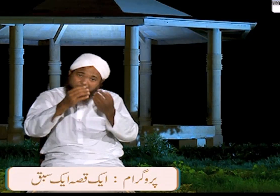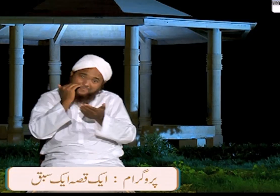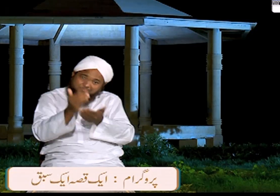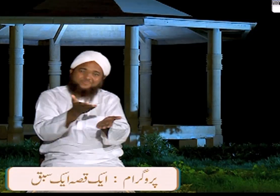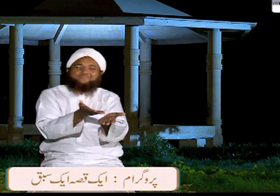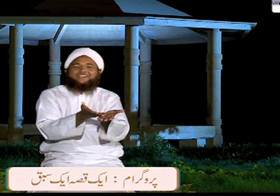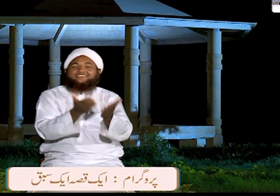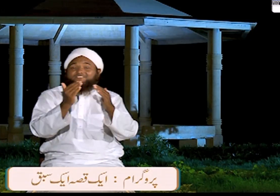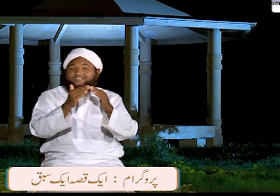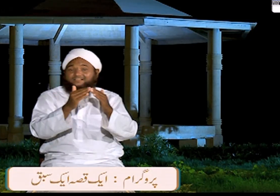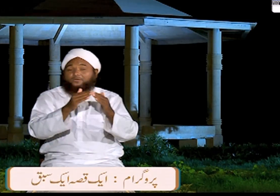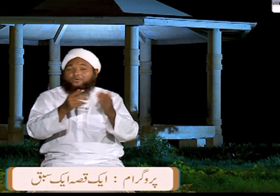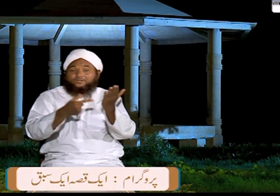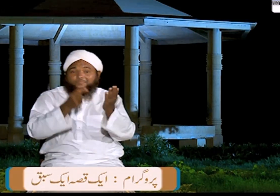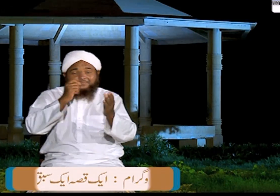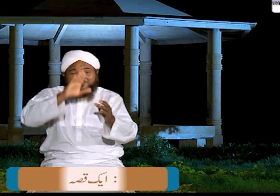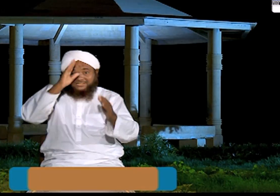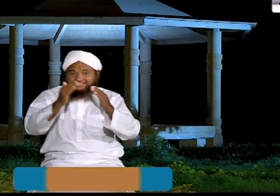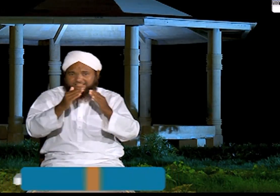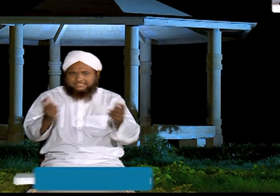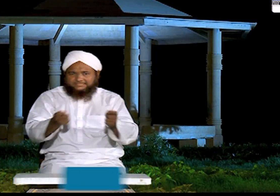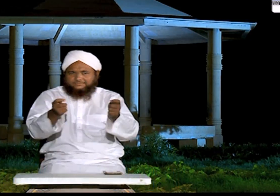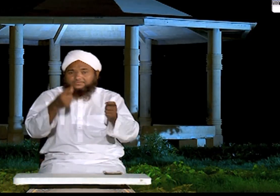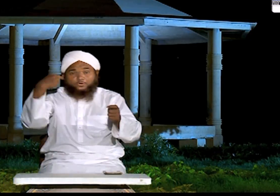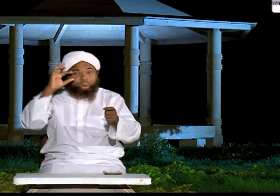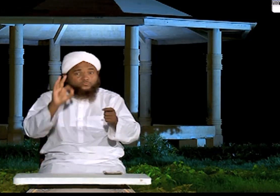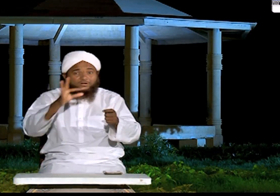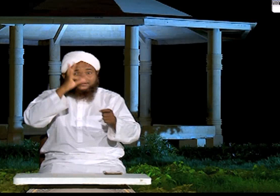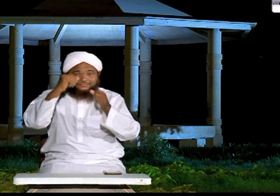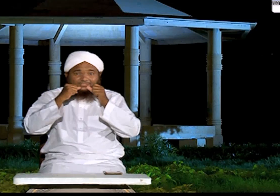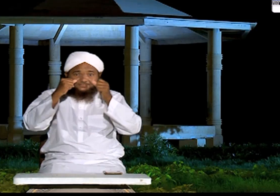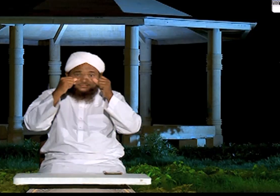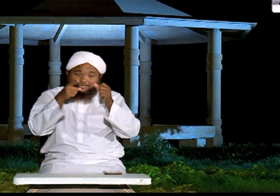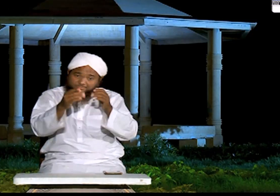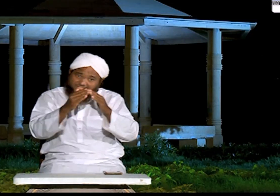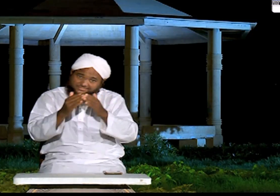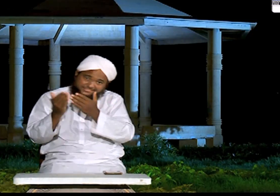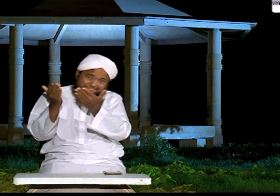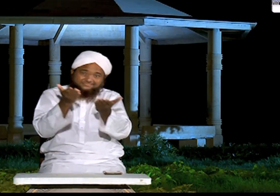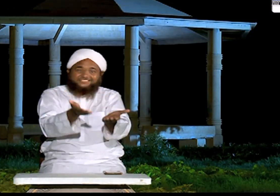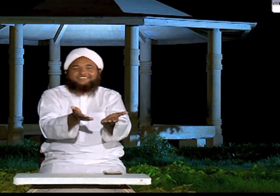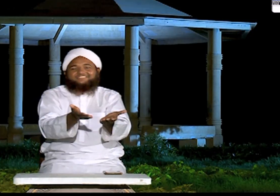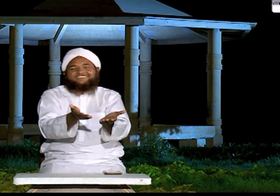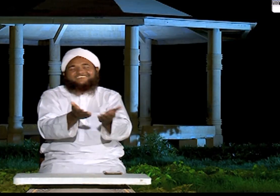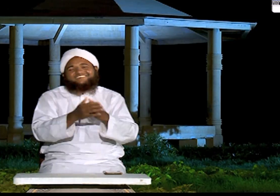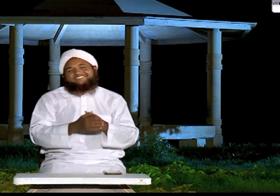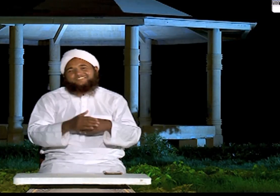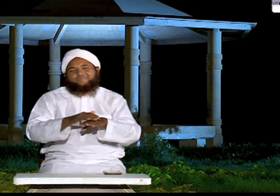طبع نے خاص پیارے آقا صلی اللہ علیہ وآلہ وسلم کے لیے بنوایا تھا پیارے اسلامی بھائیوں اس واقعے سے ہمیں